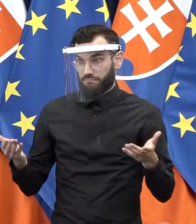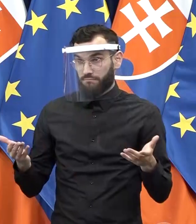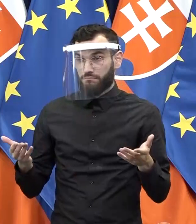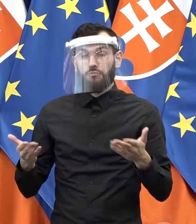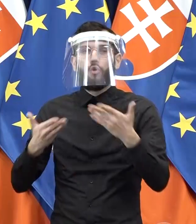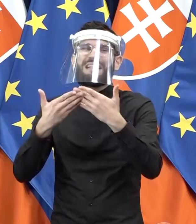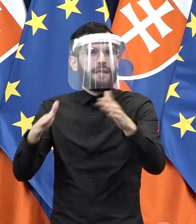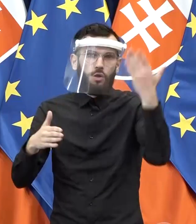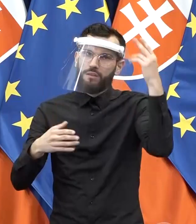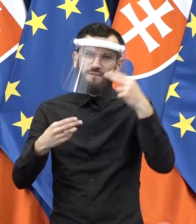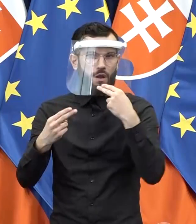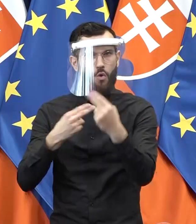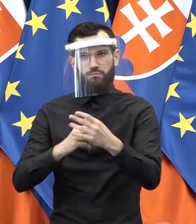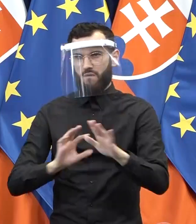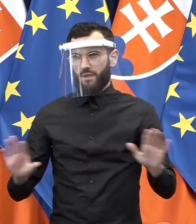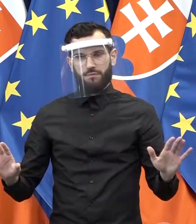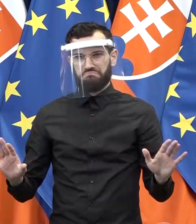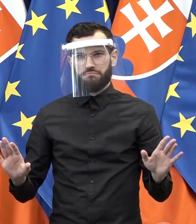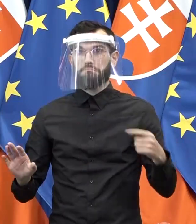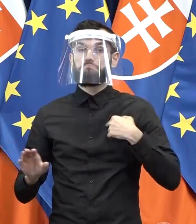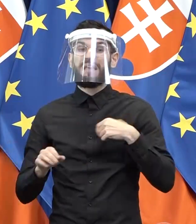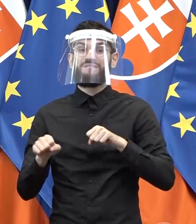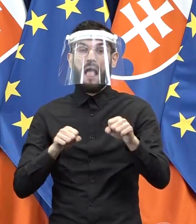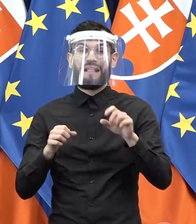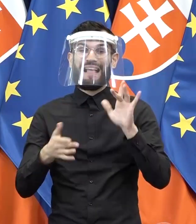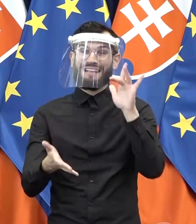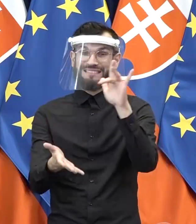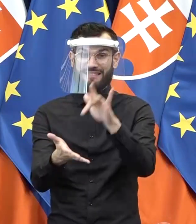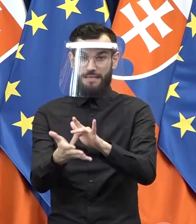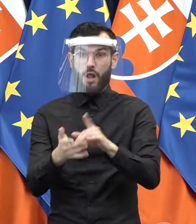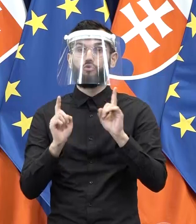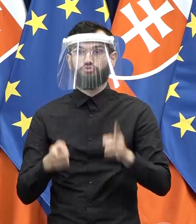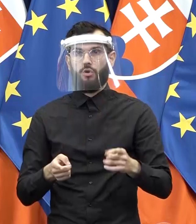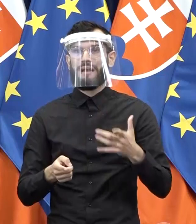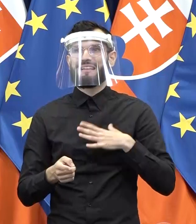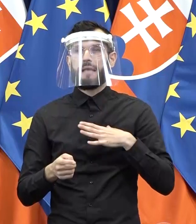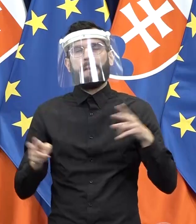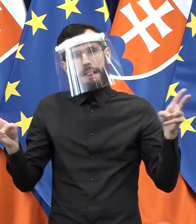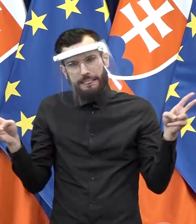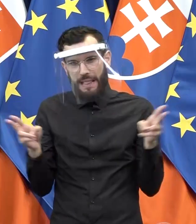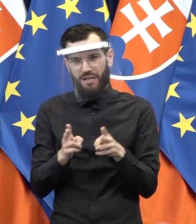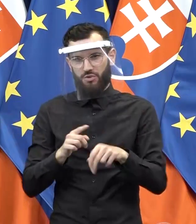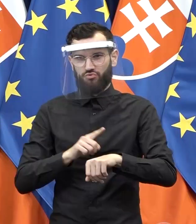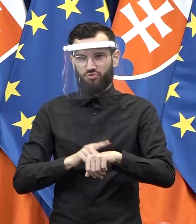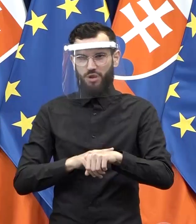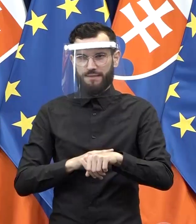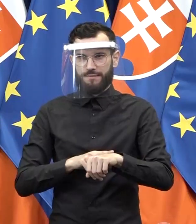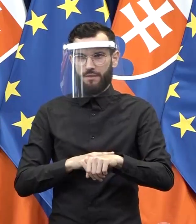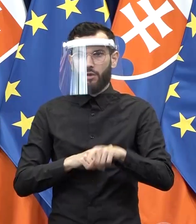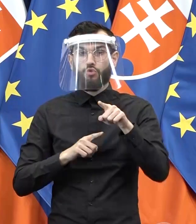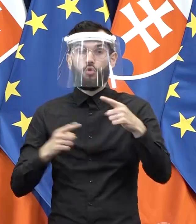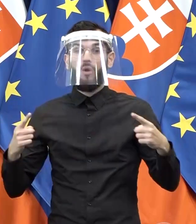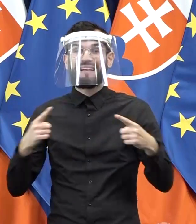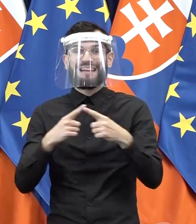nepozná nikto z nás odpoveď. Naším cieľom ako vlády je urobiť všetko preto, aby to bolo čo najkračšie, aby dopad tejto